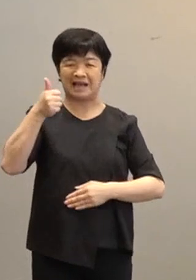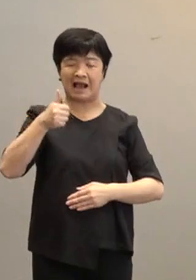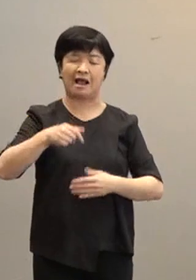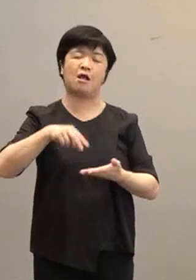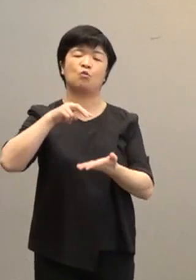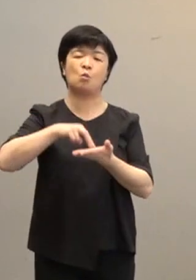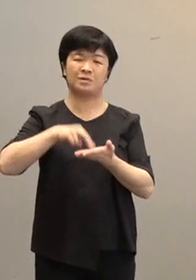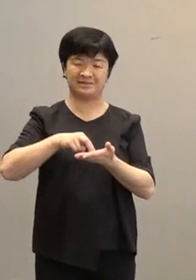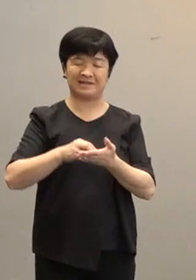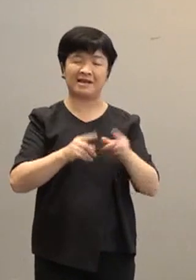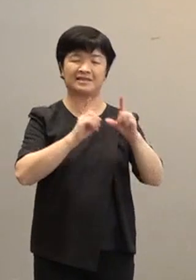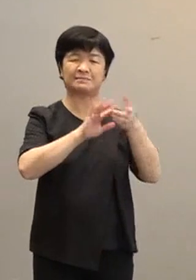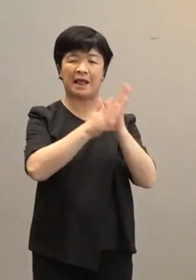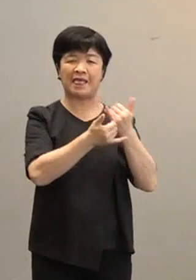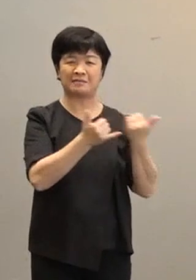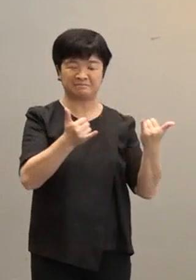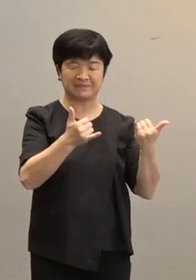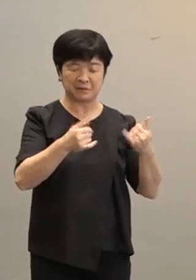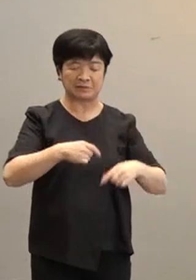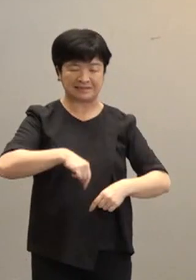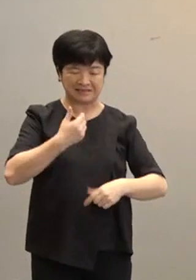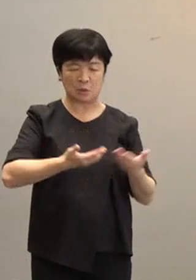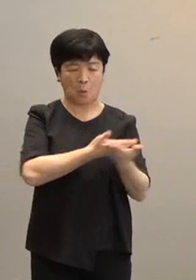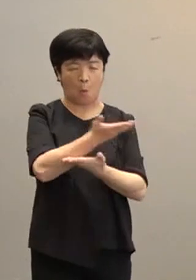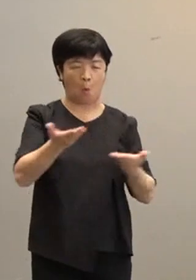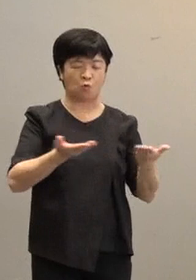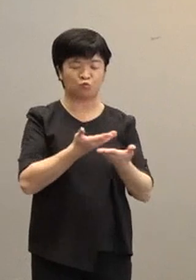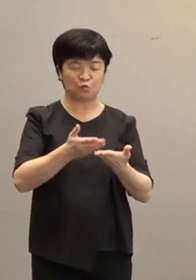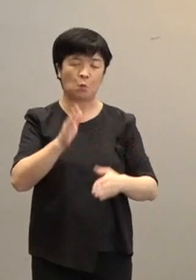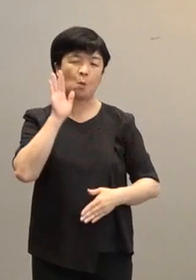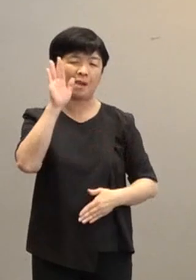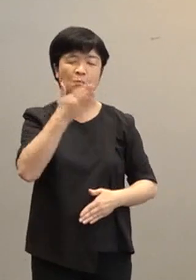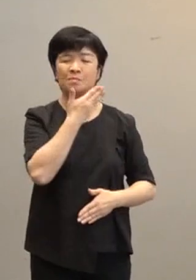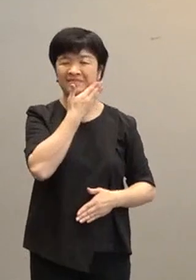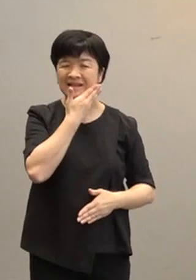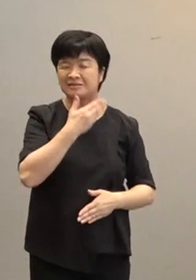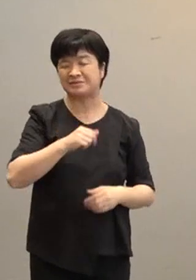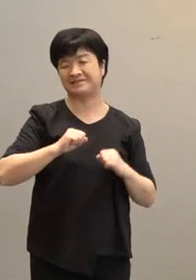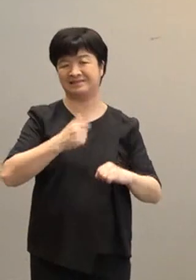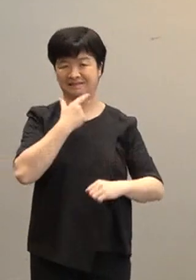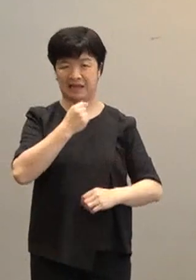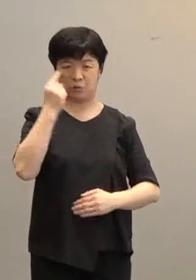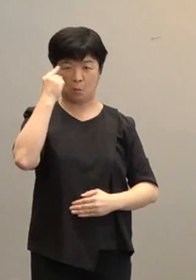さんとのしっかりとした交流をですね、大事にしていきたいというふうに考えています。